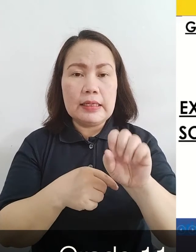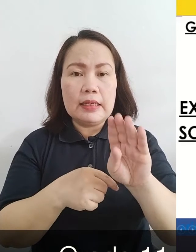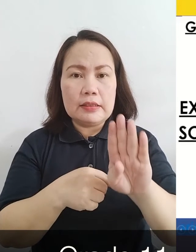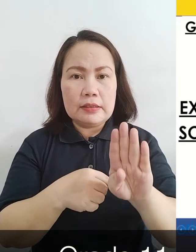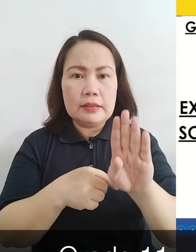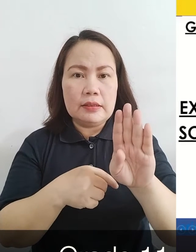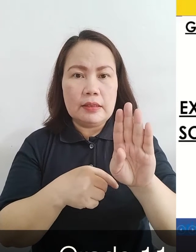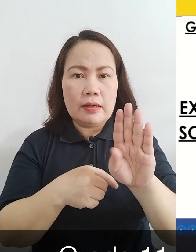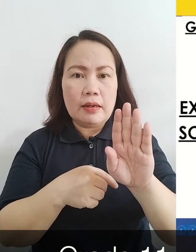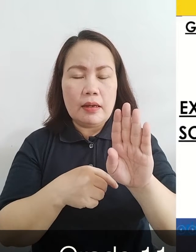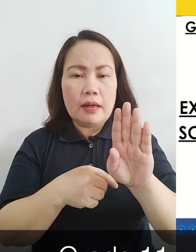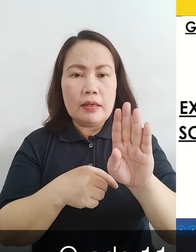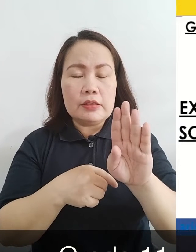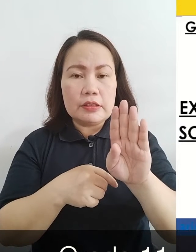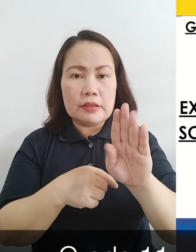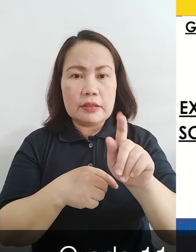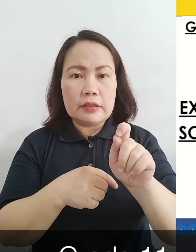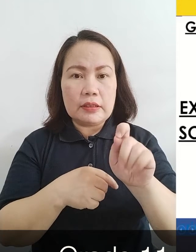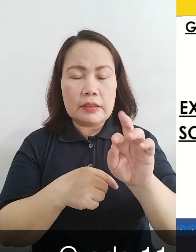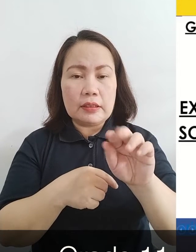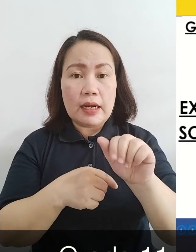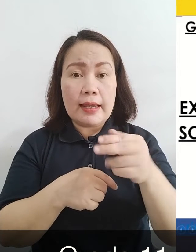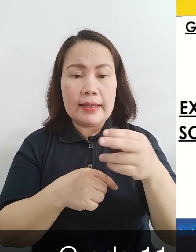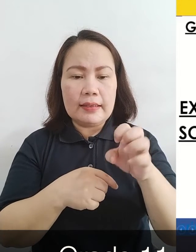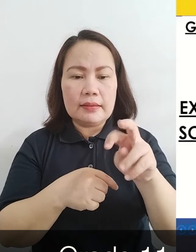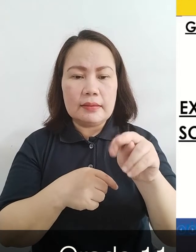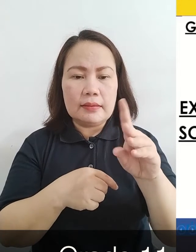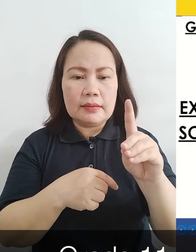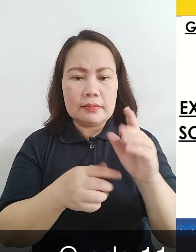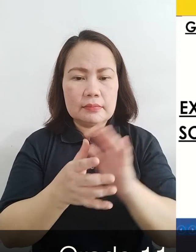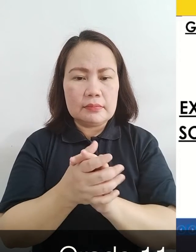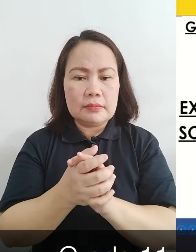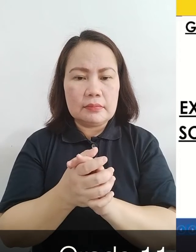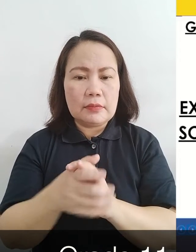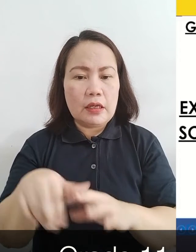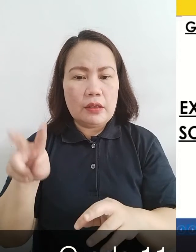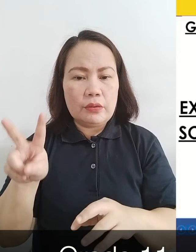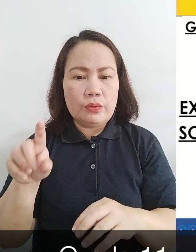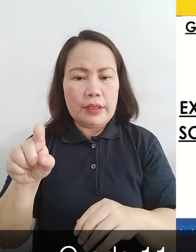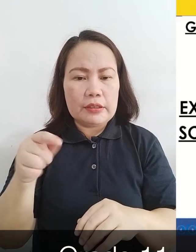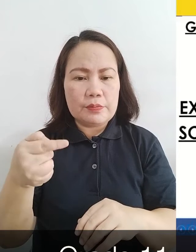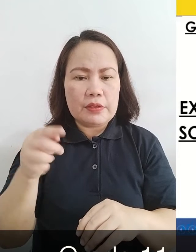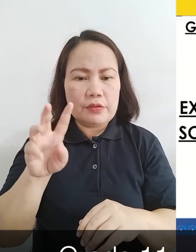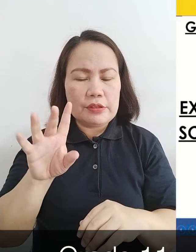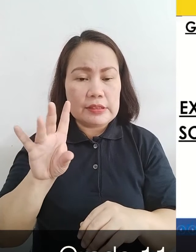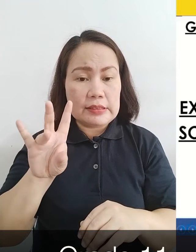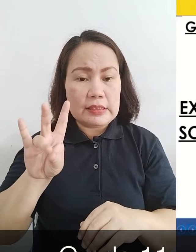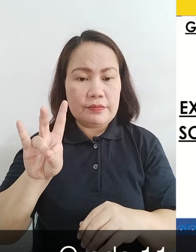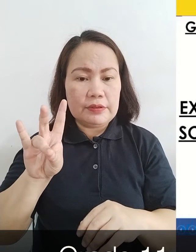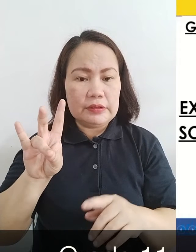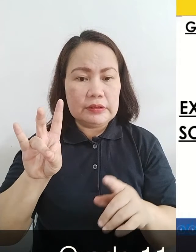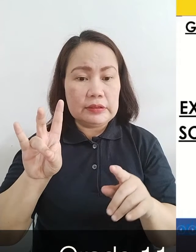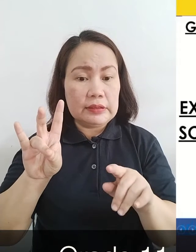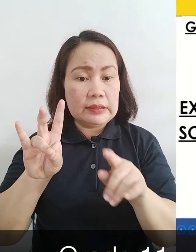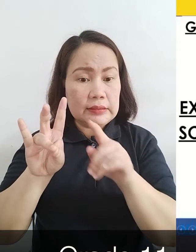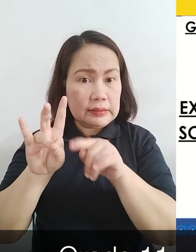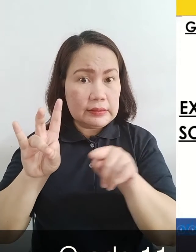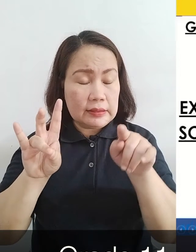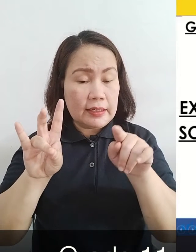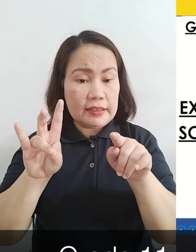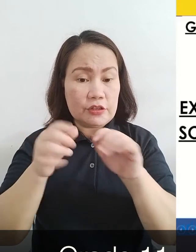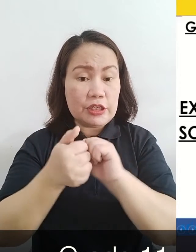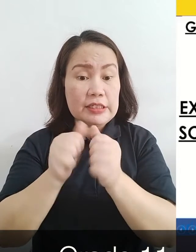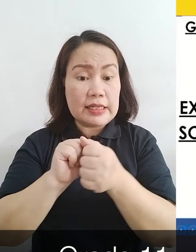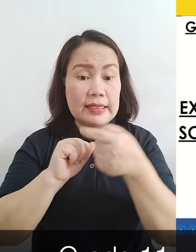So, magiging ganito yan. 2x minus 7 Negative times positive x is negative